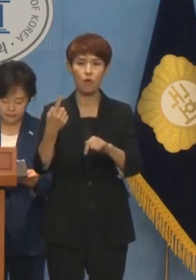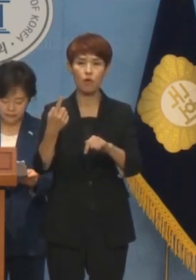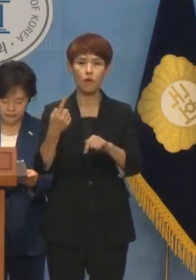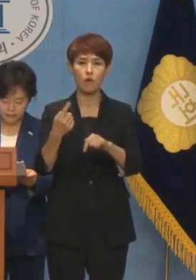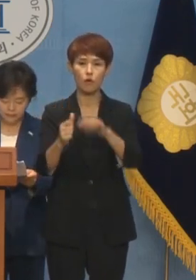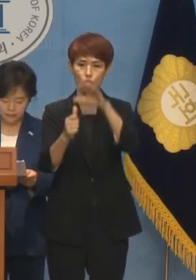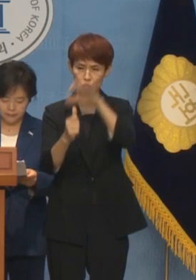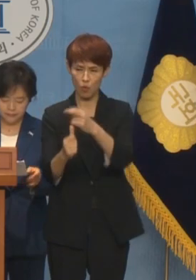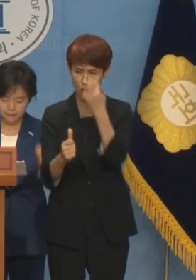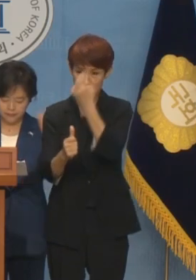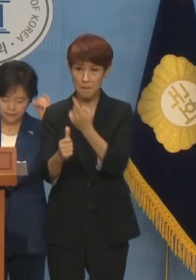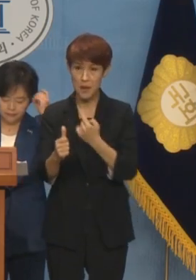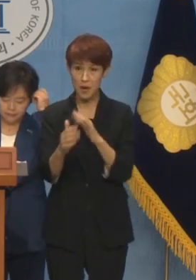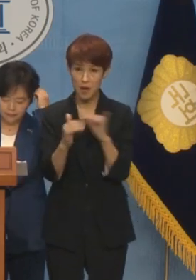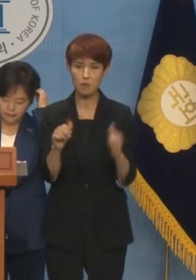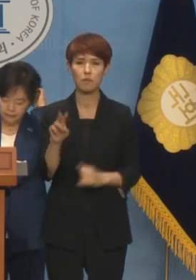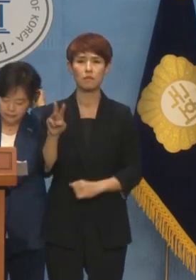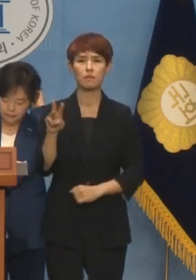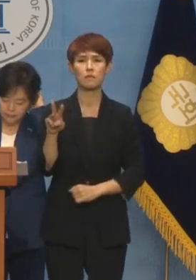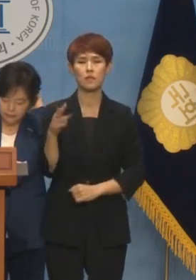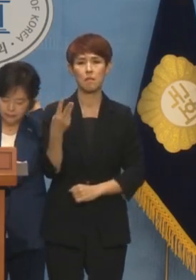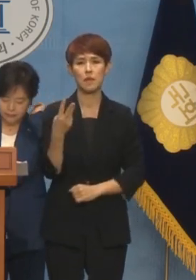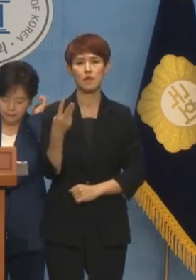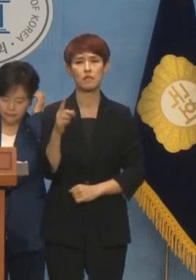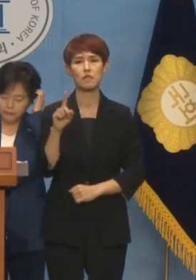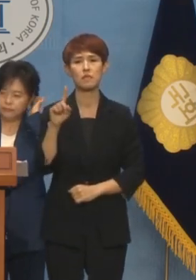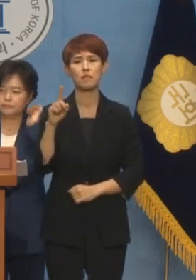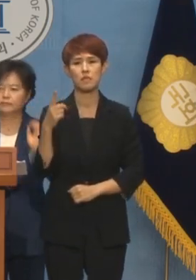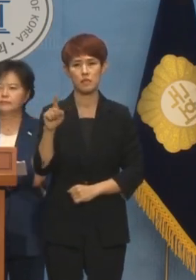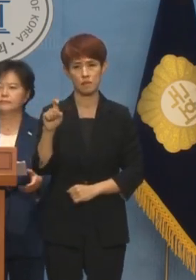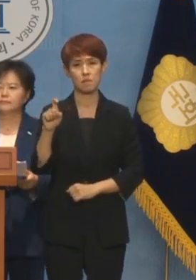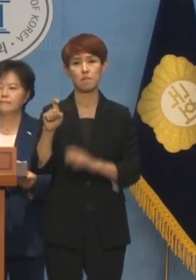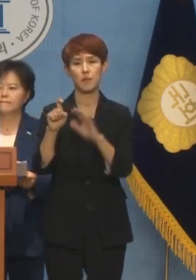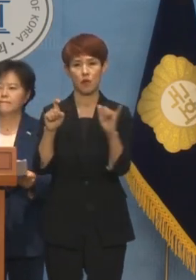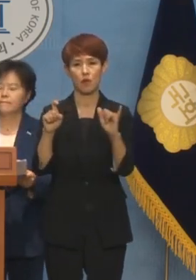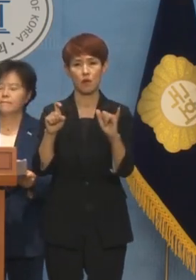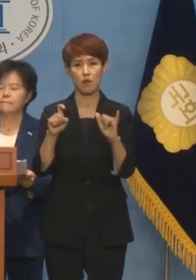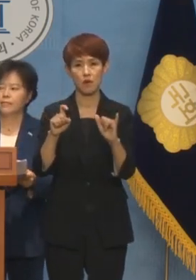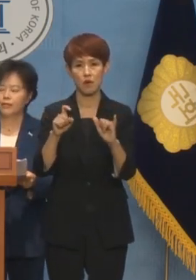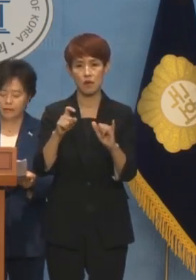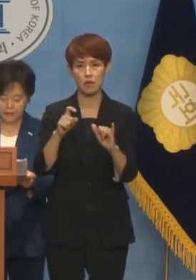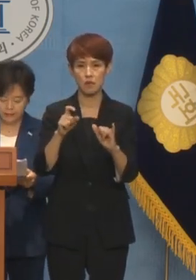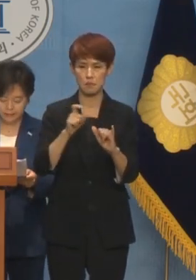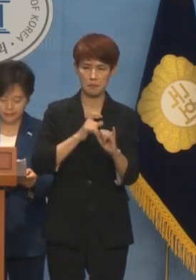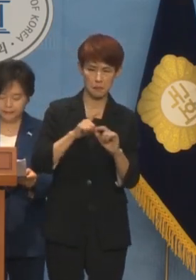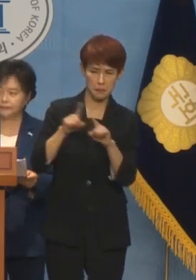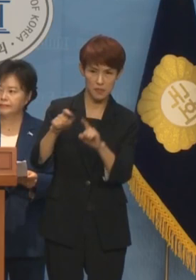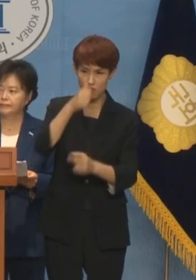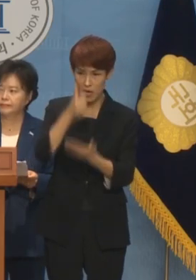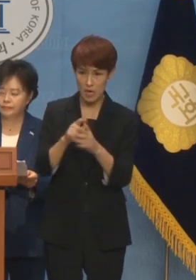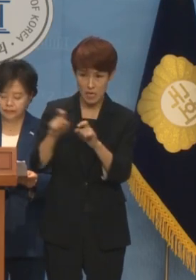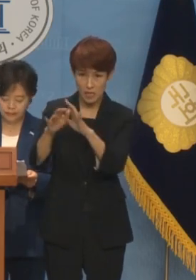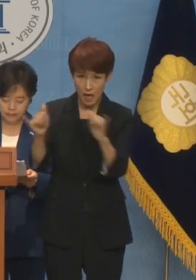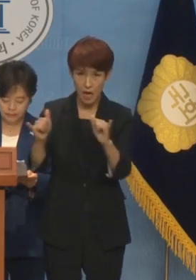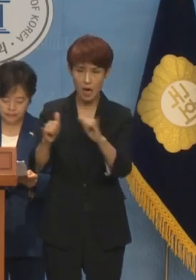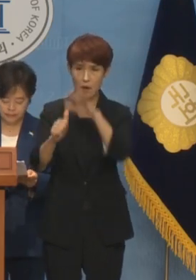구속수사를 받은 인원은 310명에 불과합니다. 고작